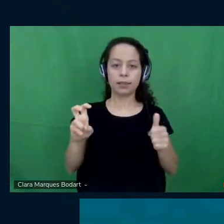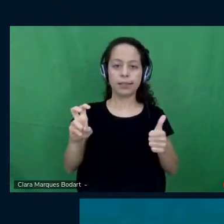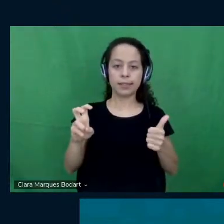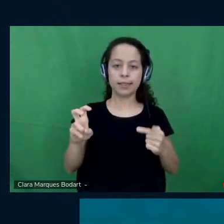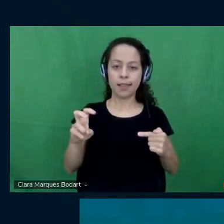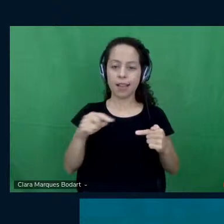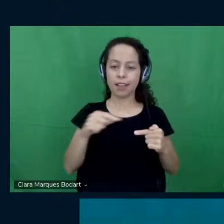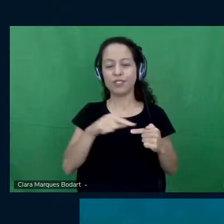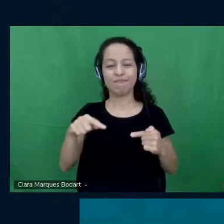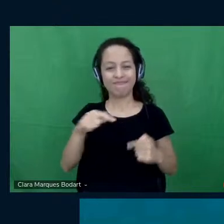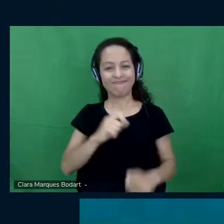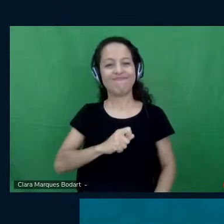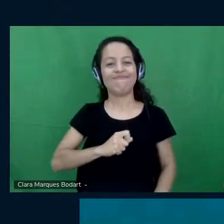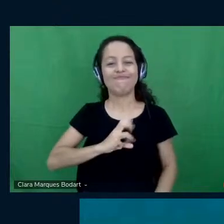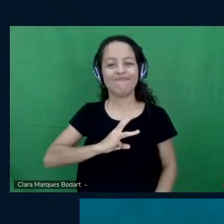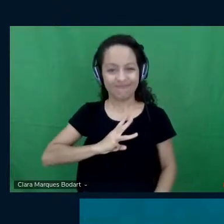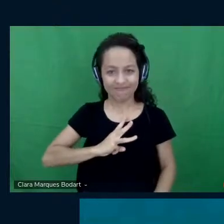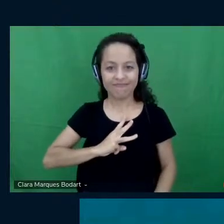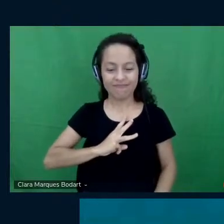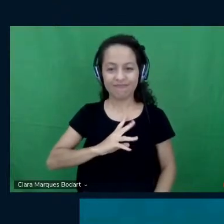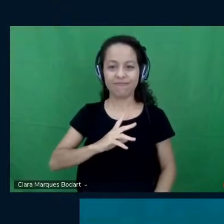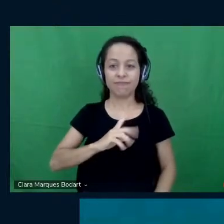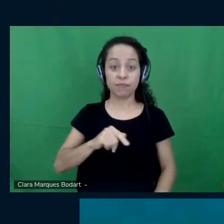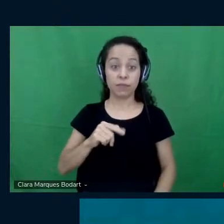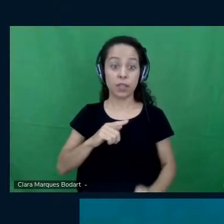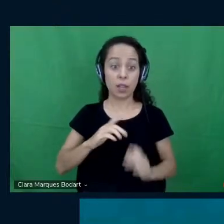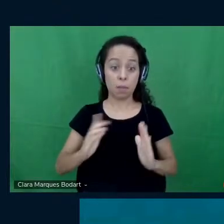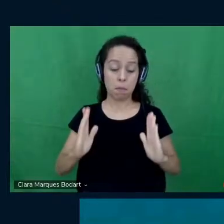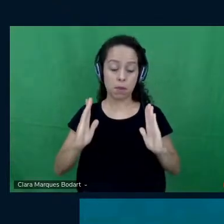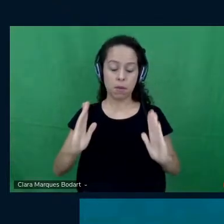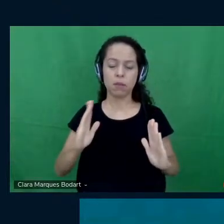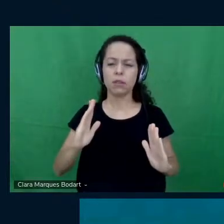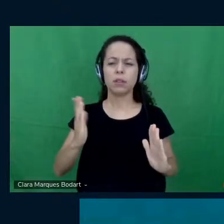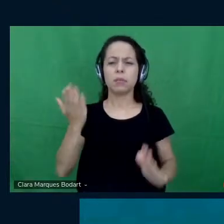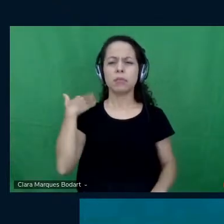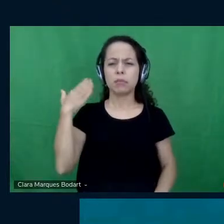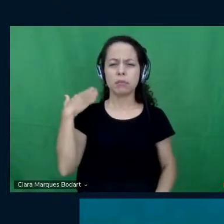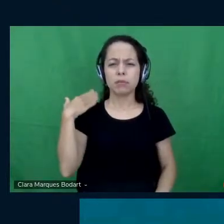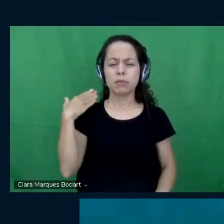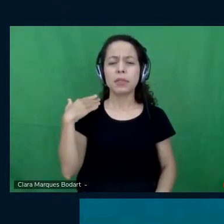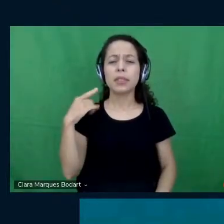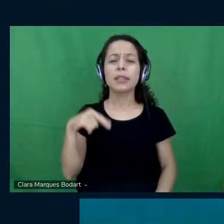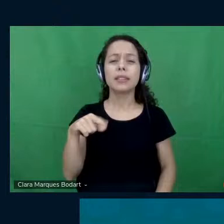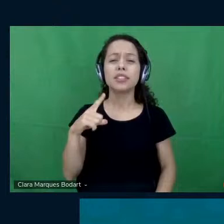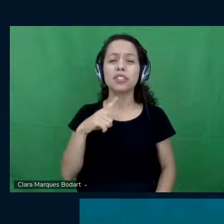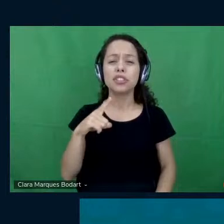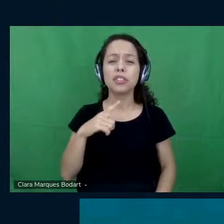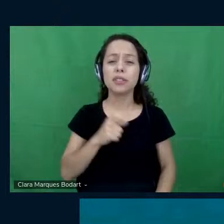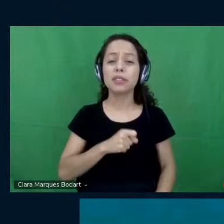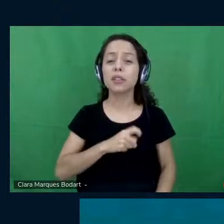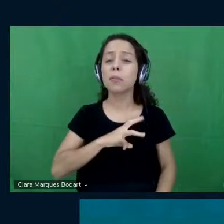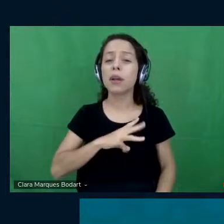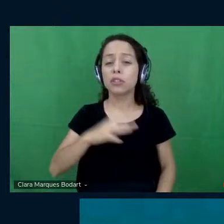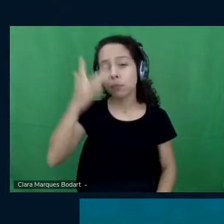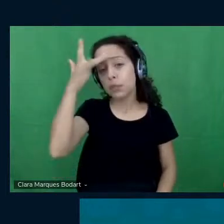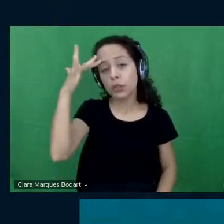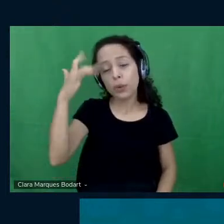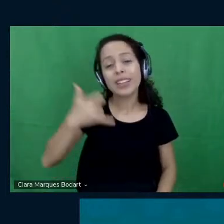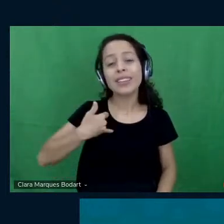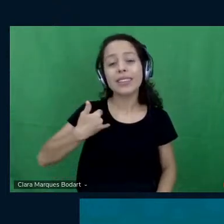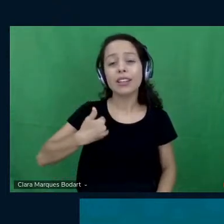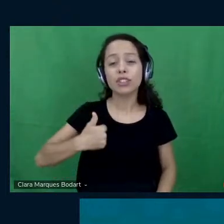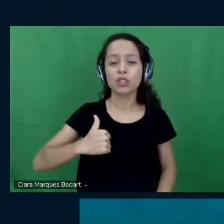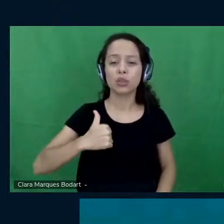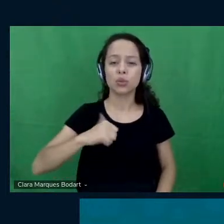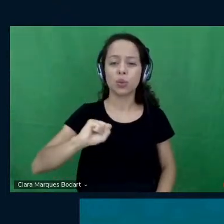ampliação começa, nós tínhamos no ensino médio muita gente com 18 anos ou mais. Então, o Brasil